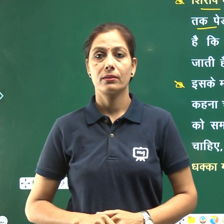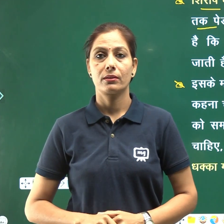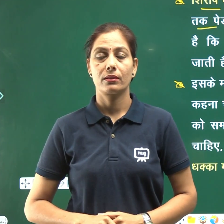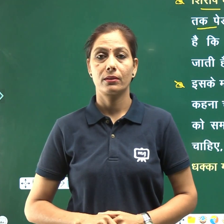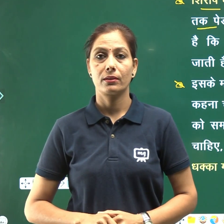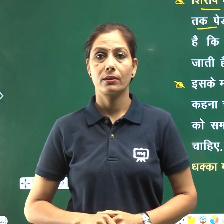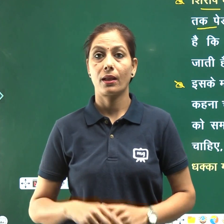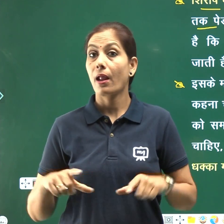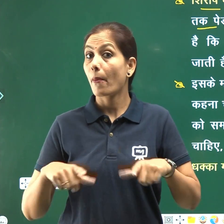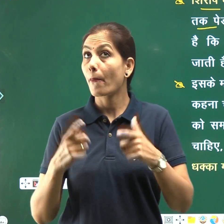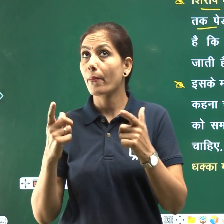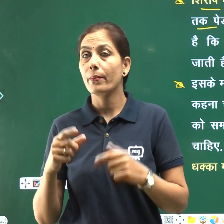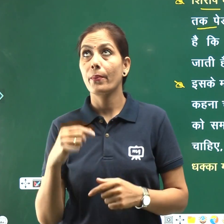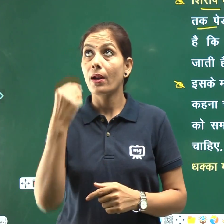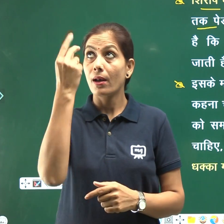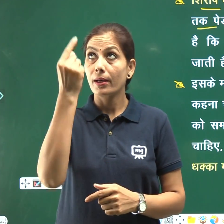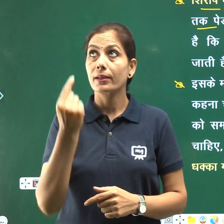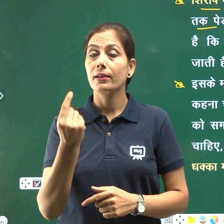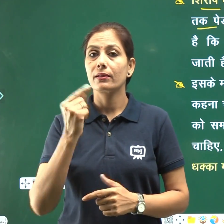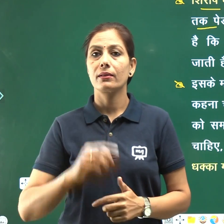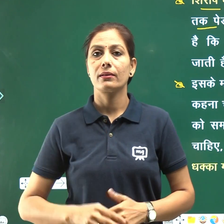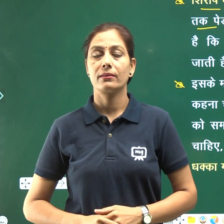पेड़ पर लटकी रहती है कि